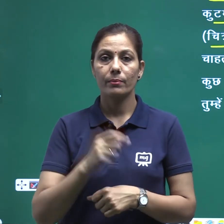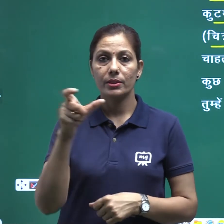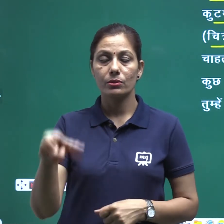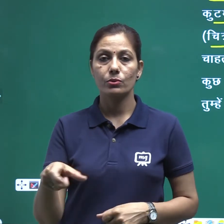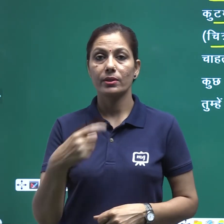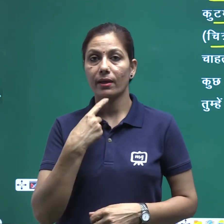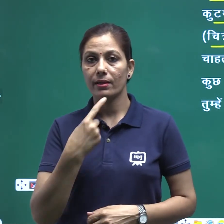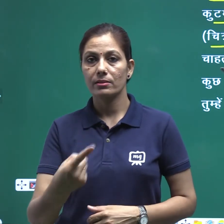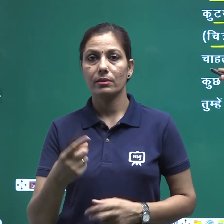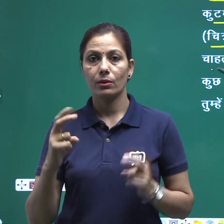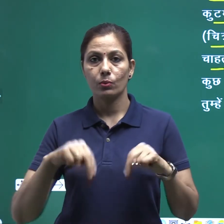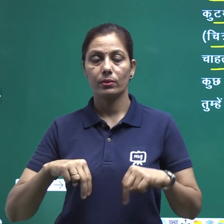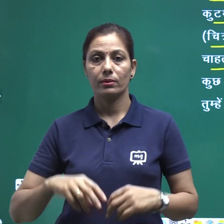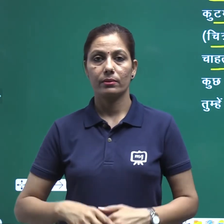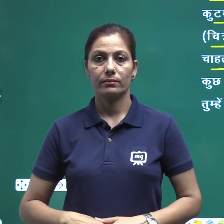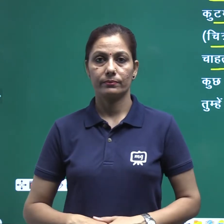कहना चाहता हूं कि